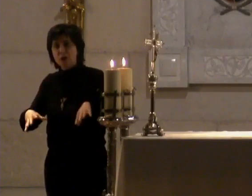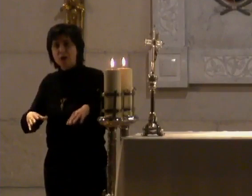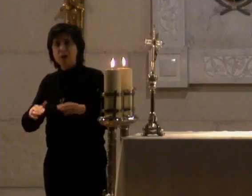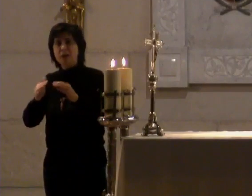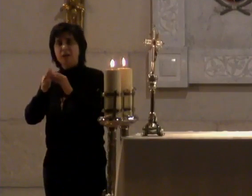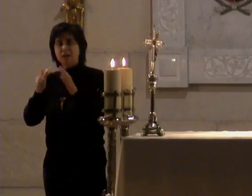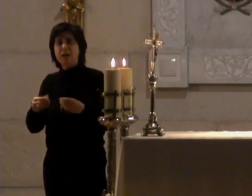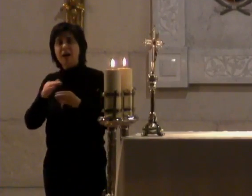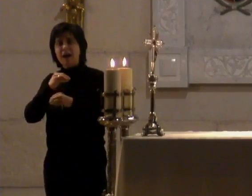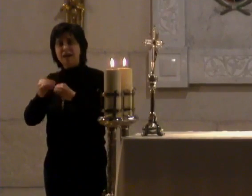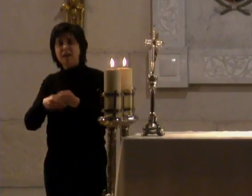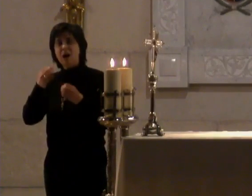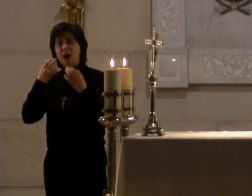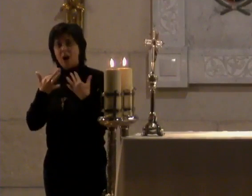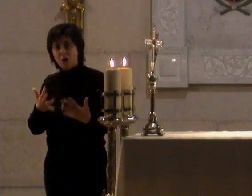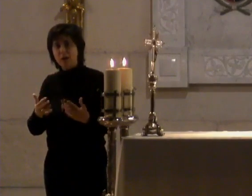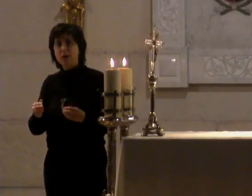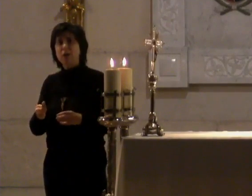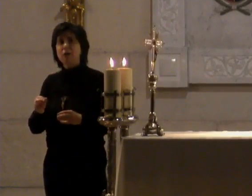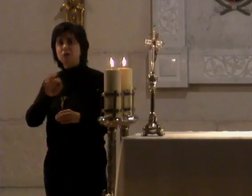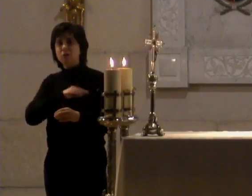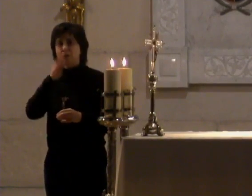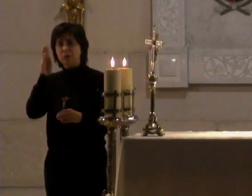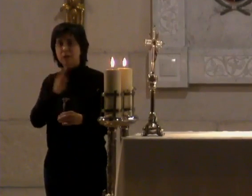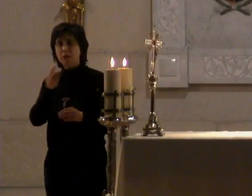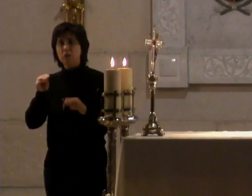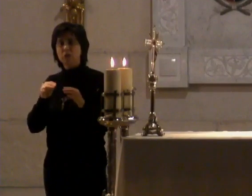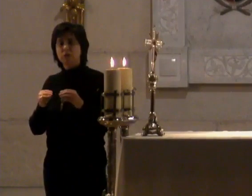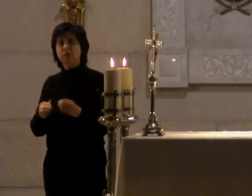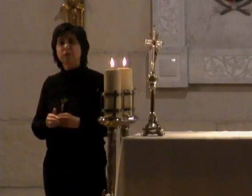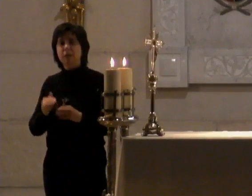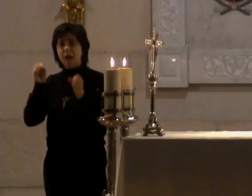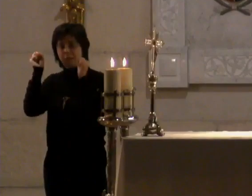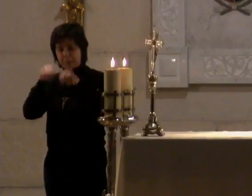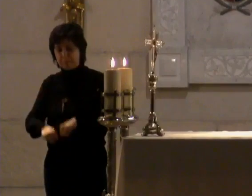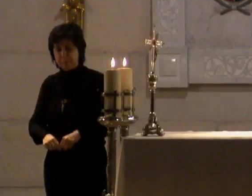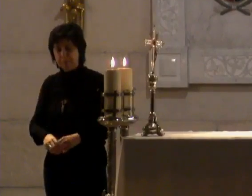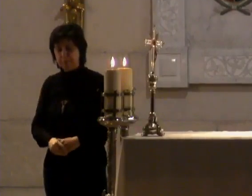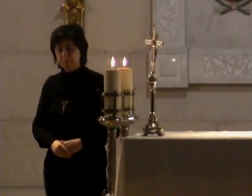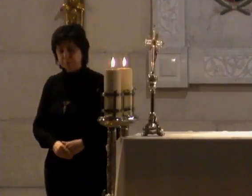hacedla también hoy. Que el Señor os bendiga y os guarde siempre. Amén.